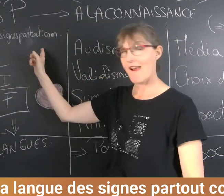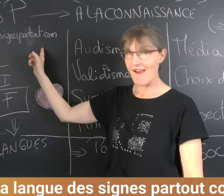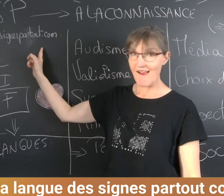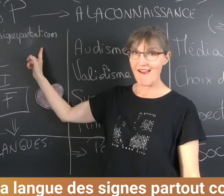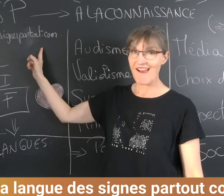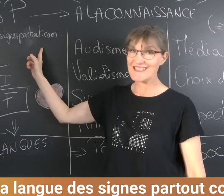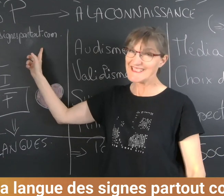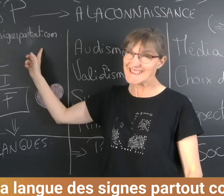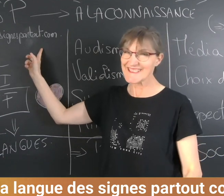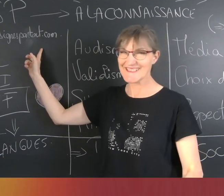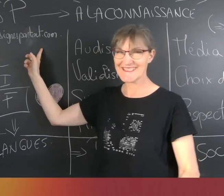signes partout.com.